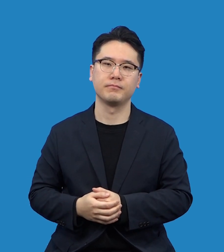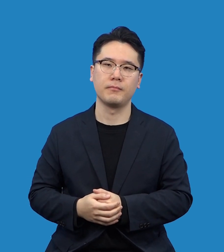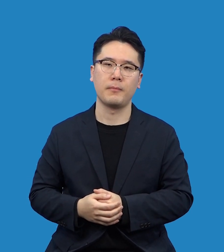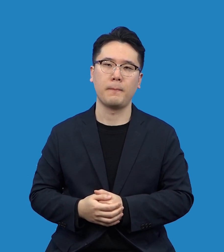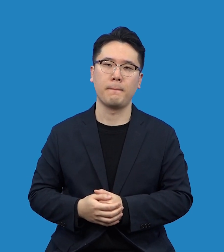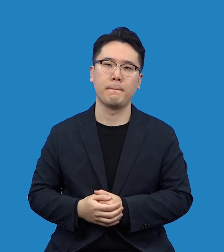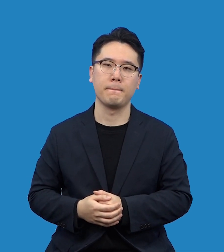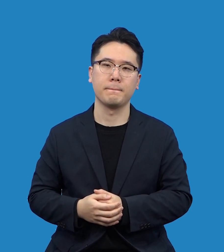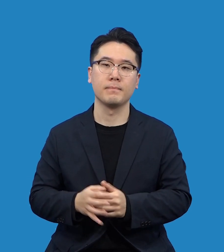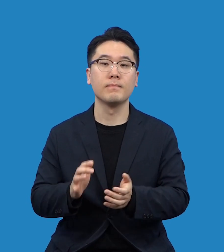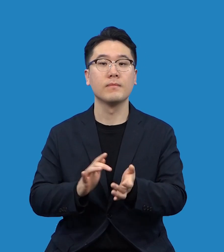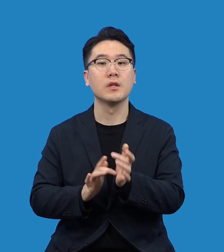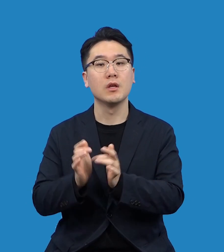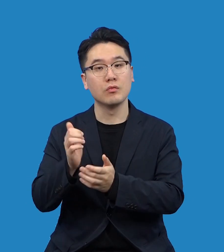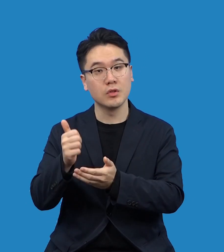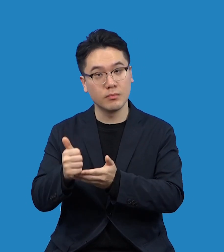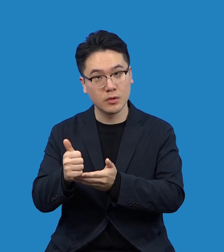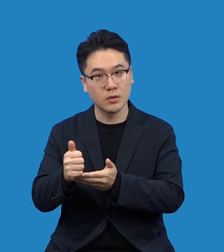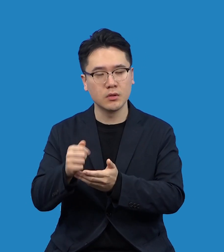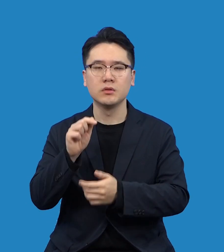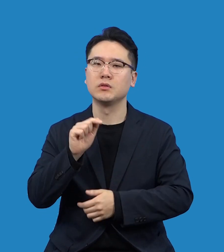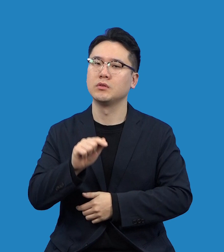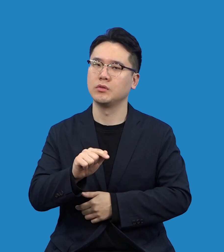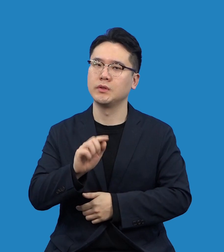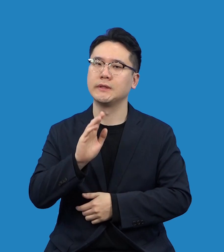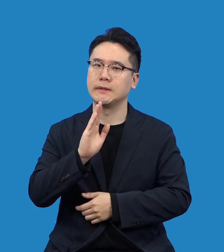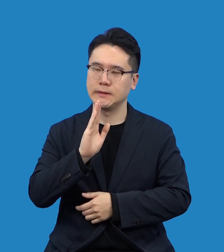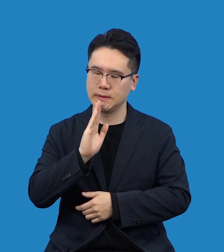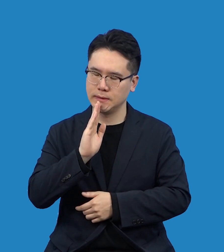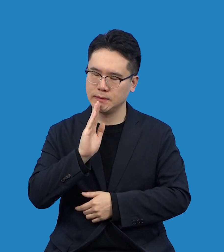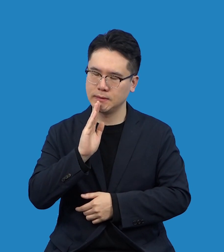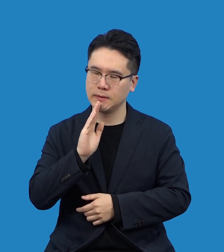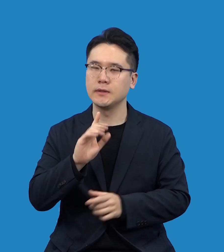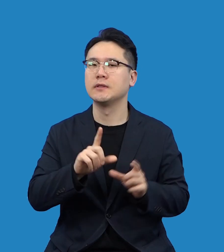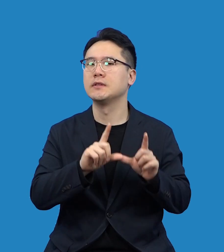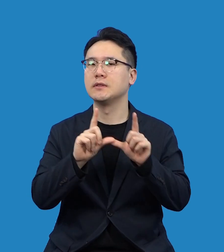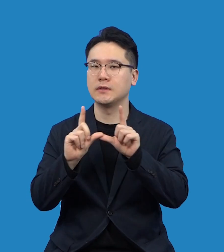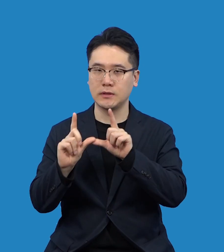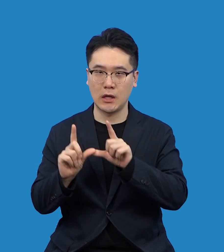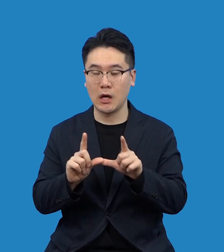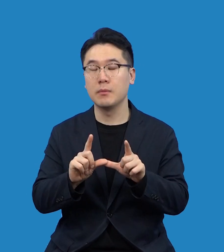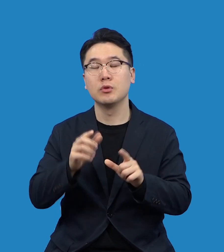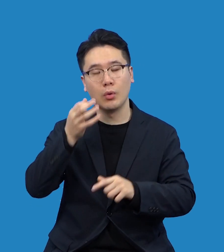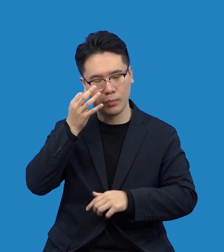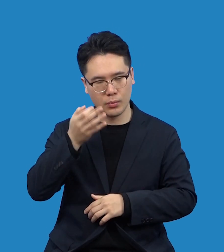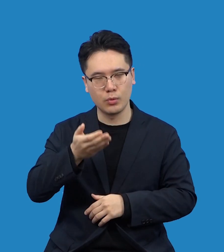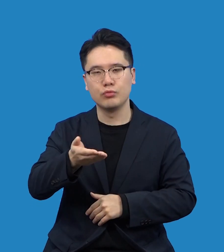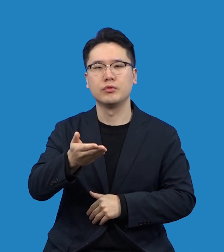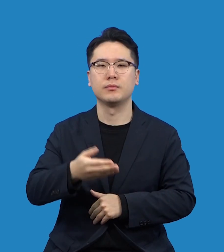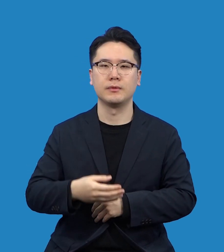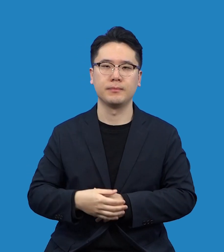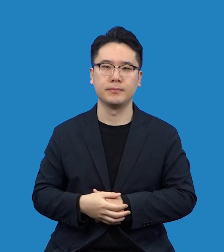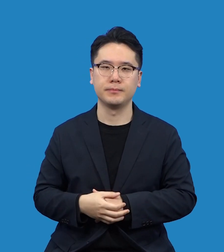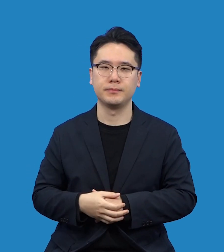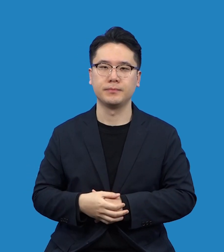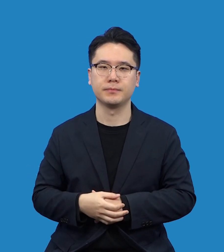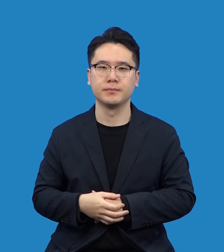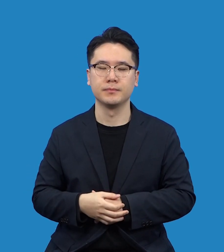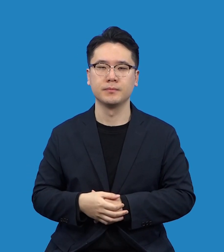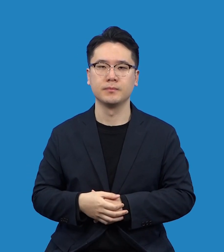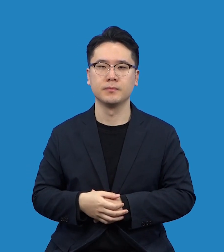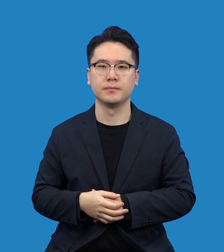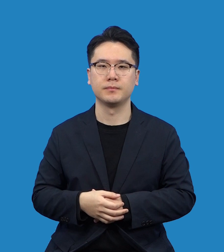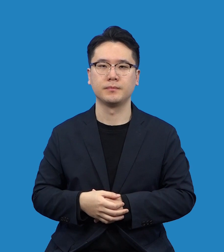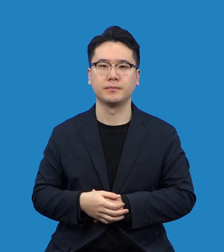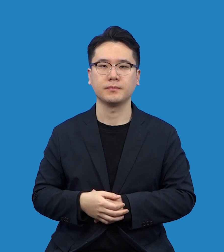예수님은 그것을 실제 이 땅에서 그 삶을 살아내셨지요? 보여주셨지 않습니까?